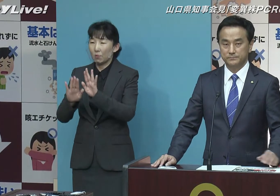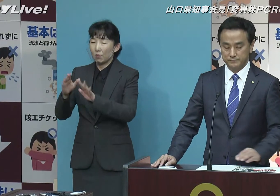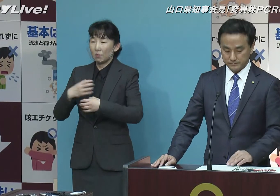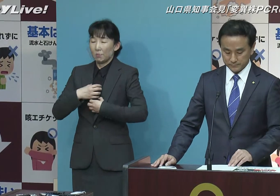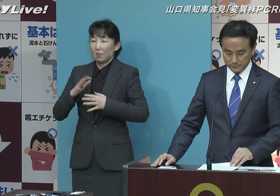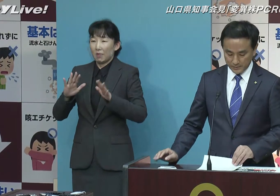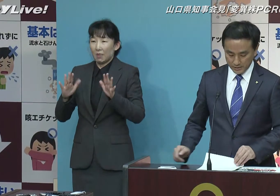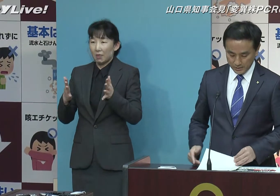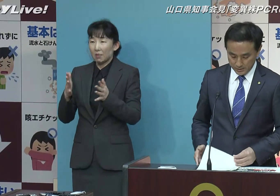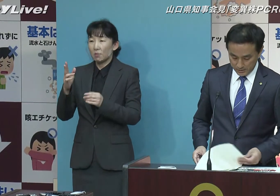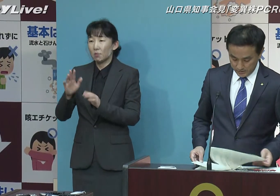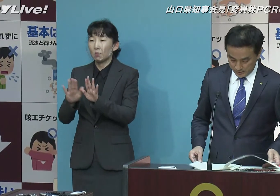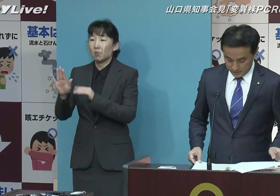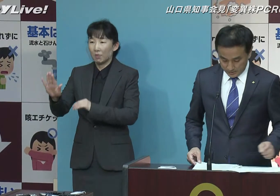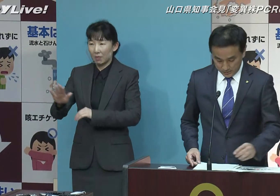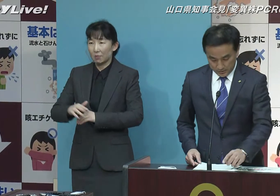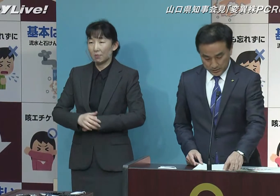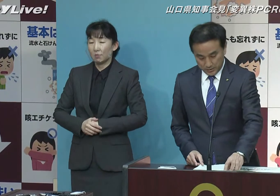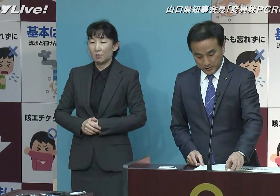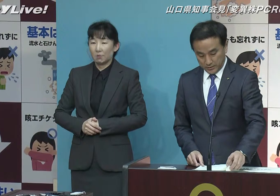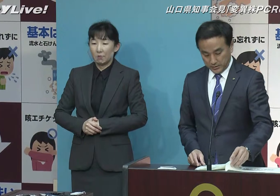です。